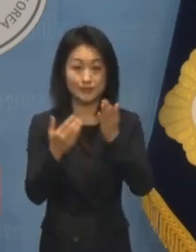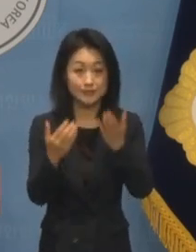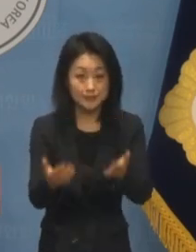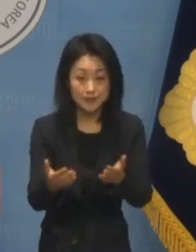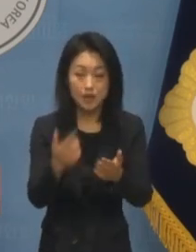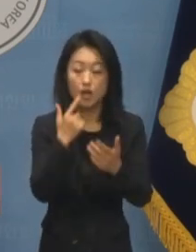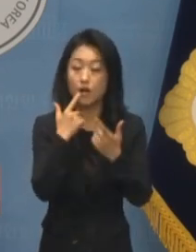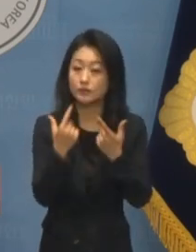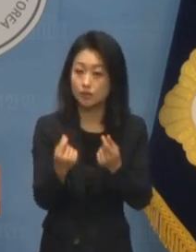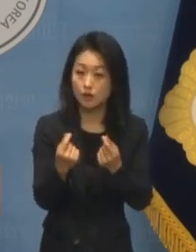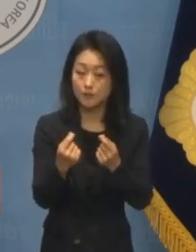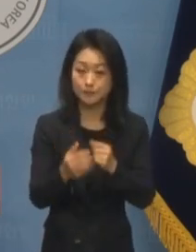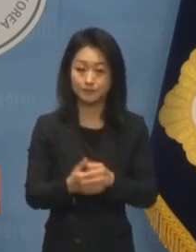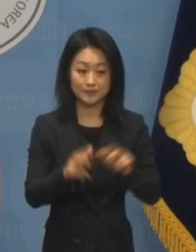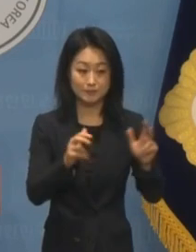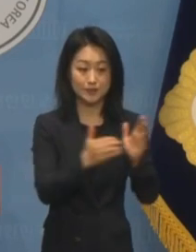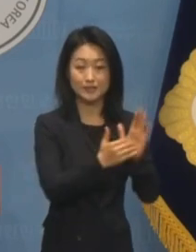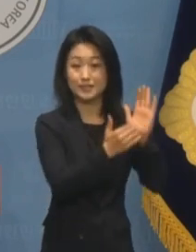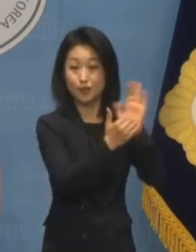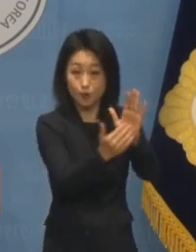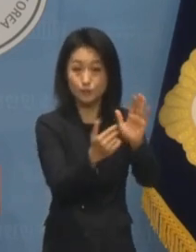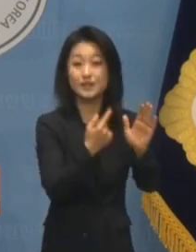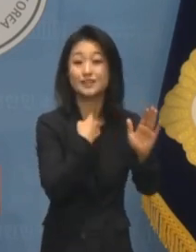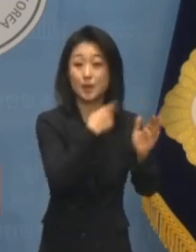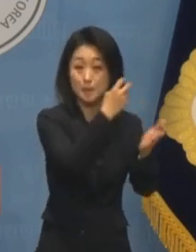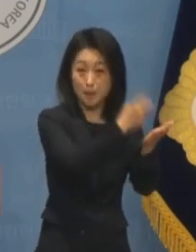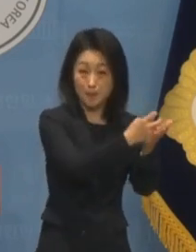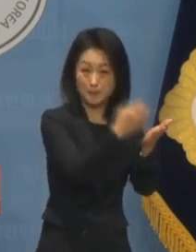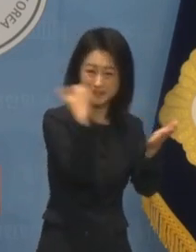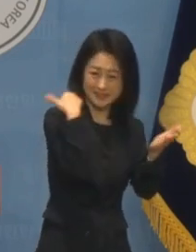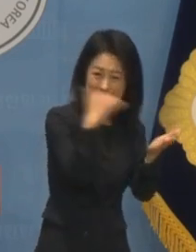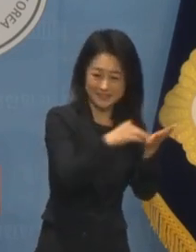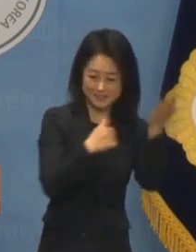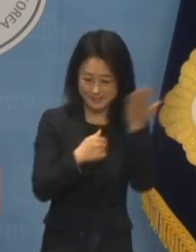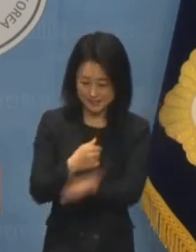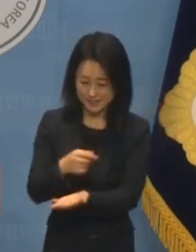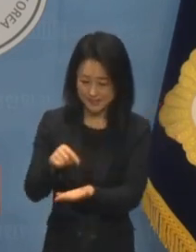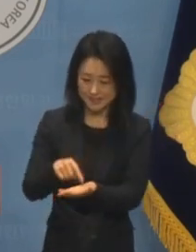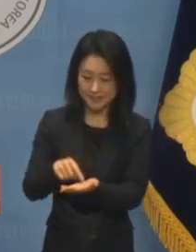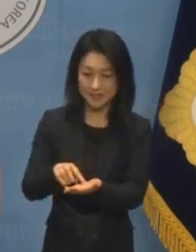무엇보다 거부당한 법들부터 가장 앞자리에 놓아야 합니다.